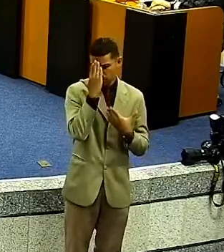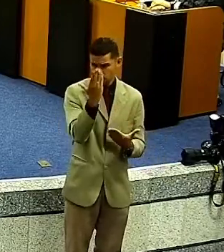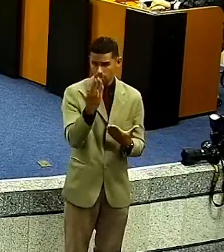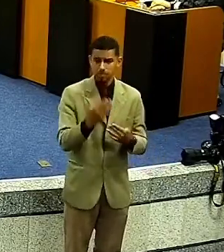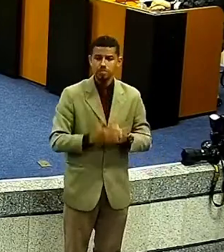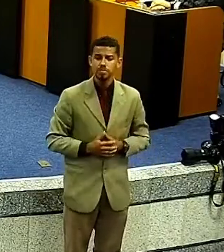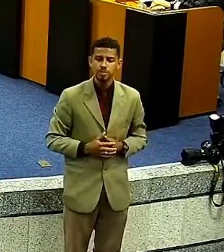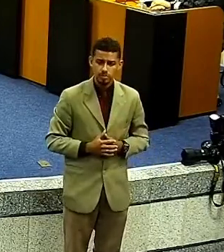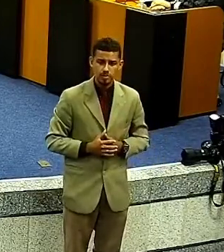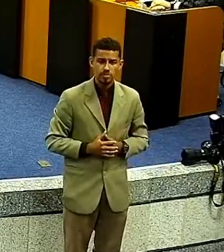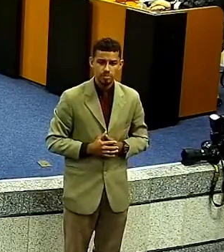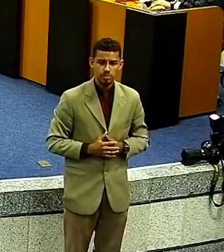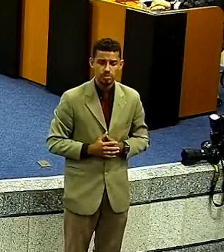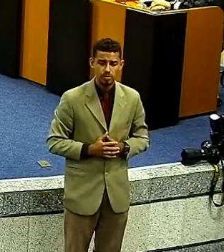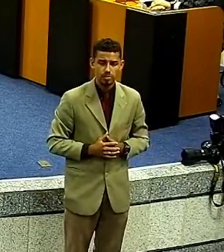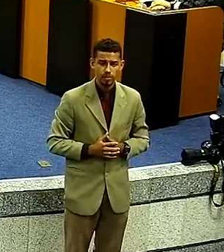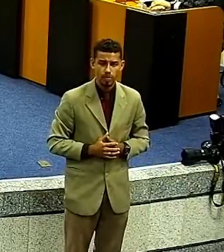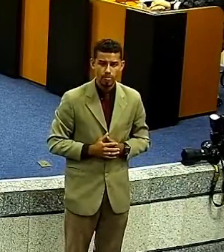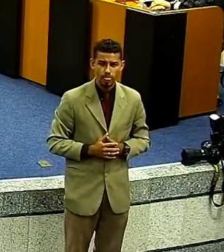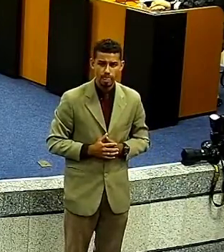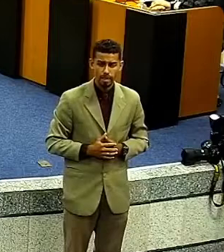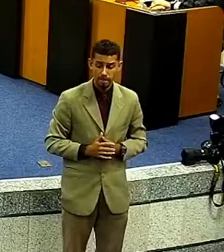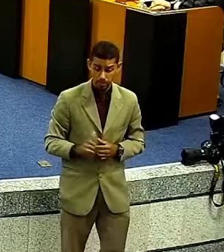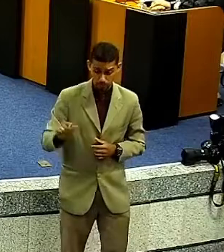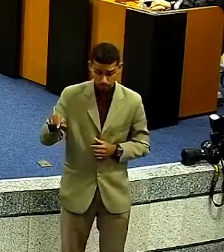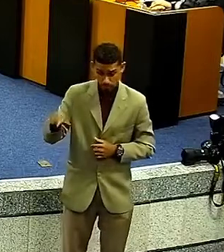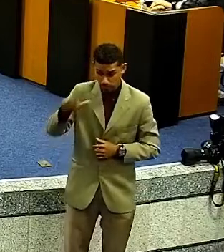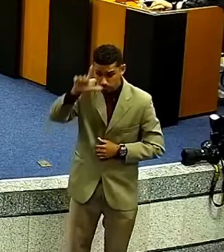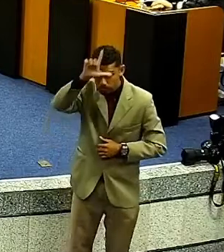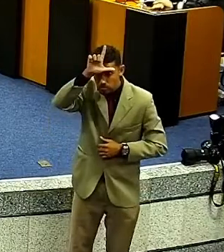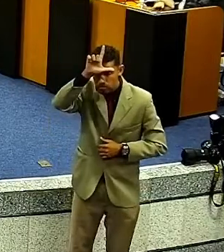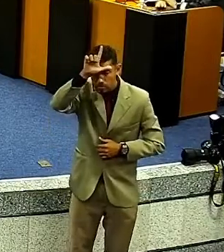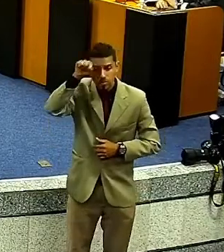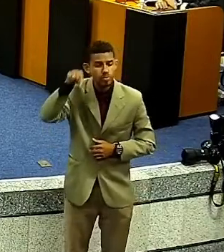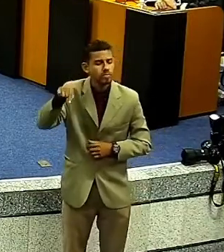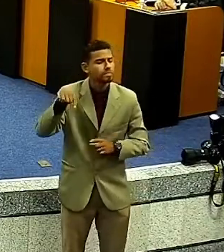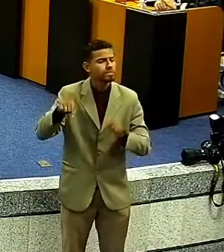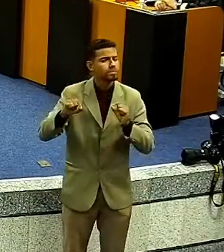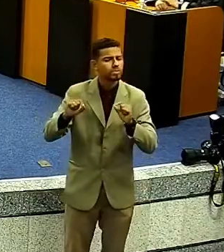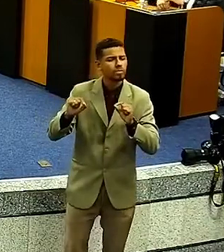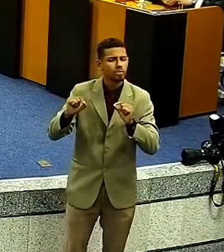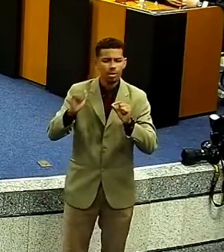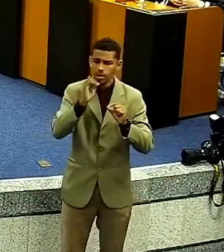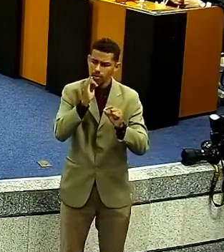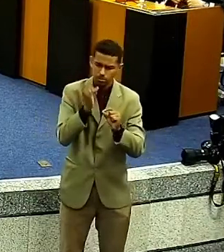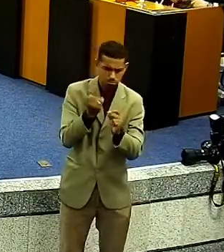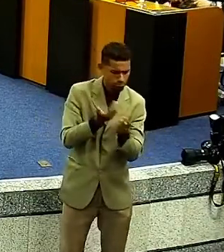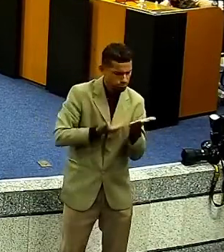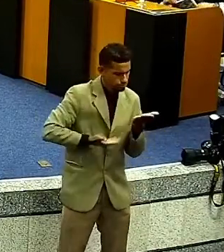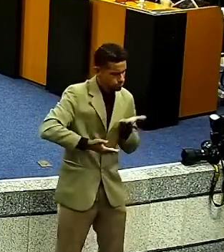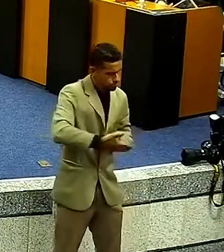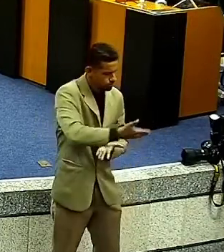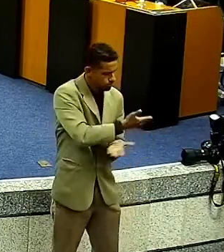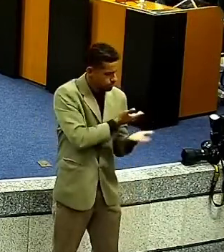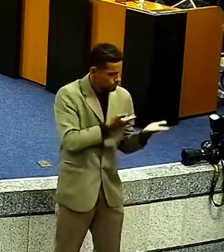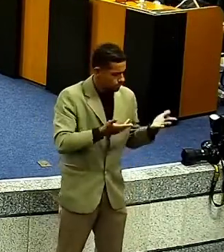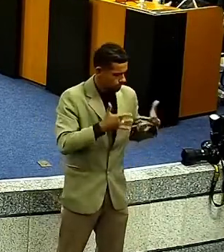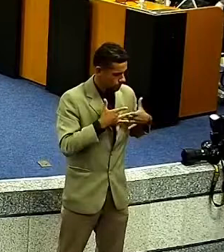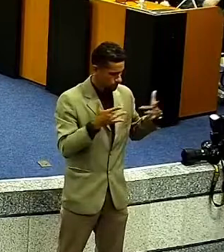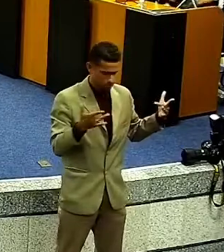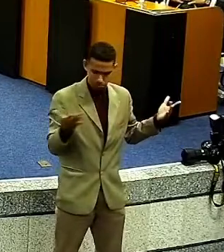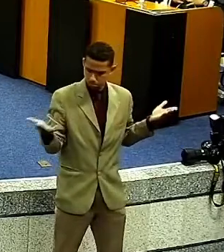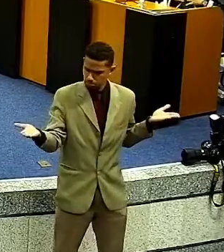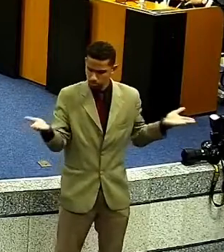com ela um líder ele tem que ser sobretudo um apaziguador